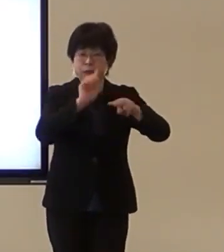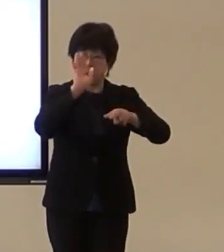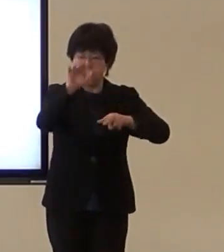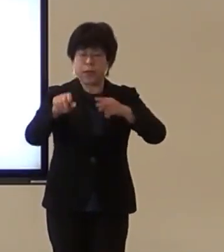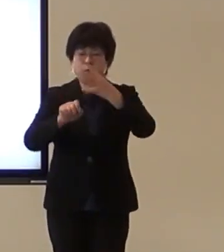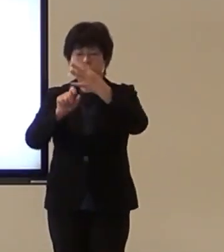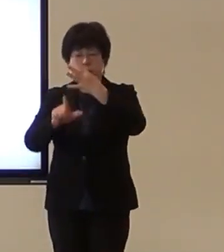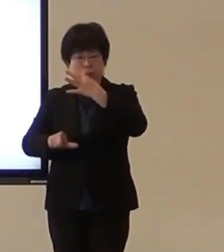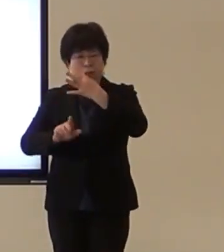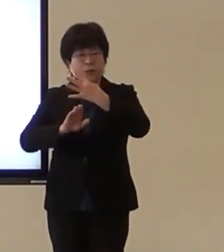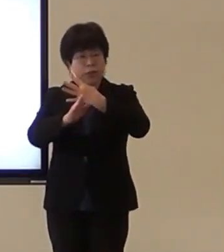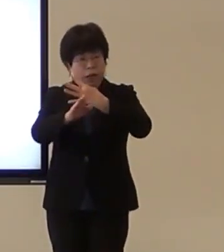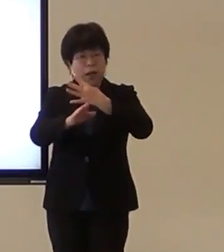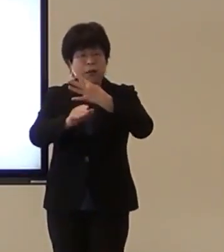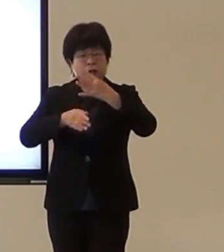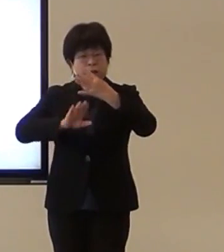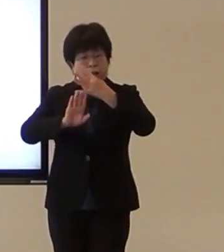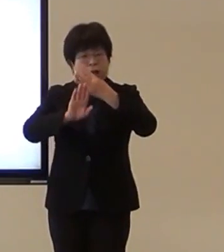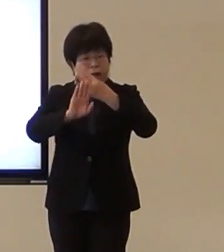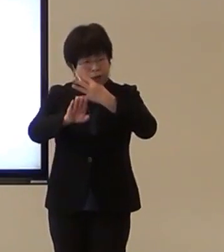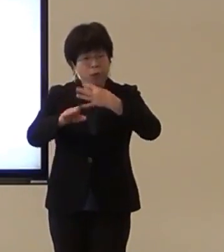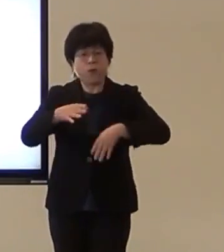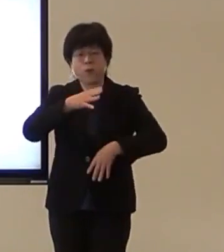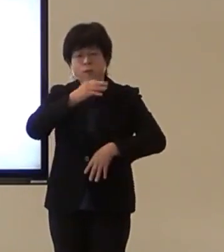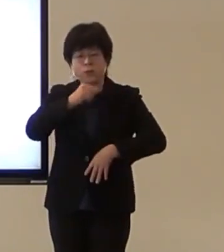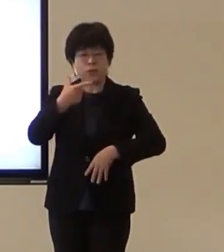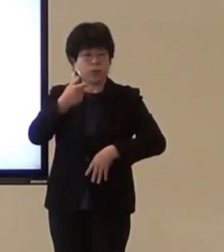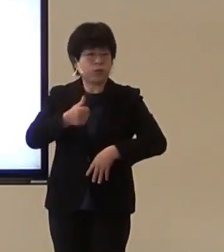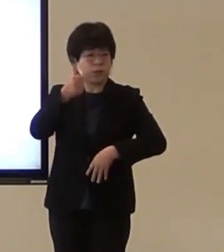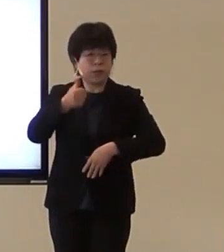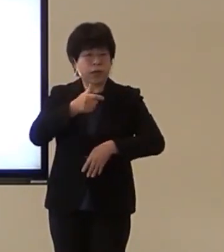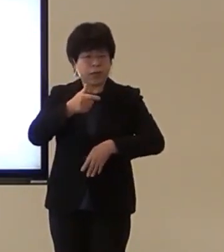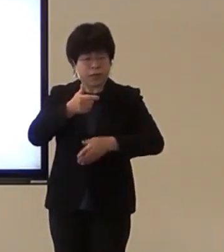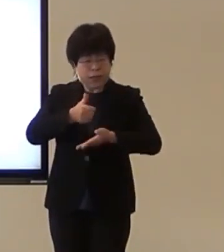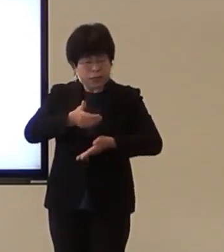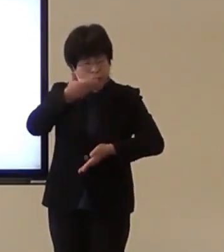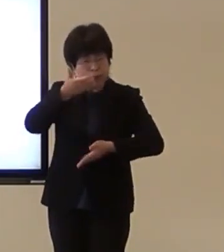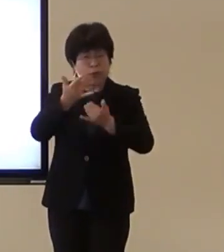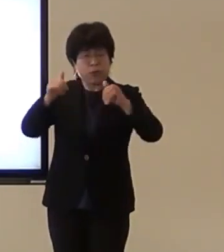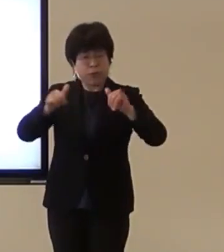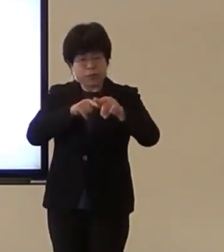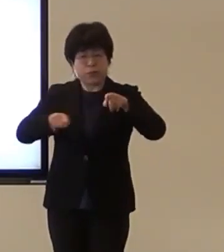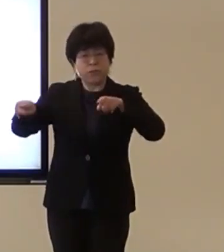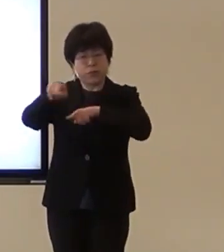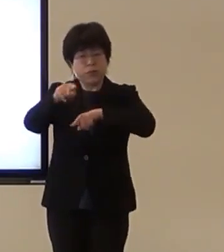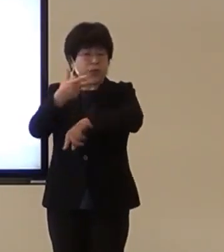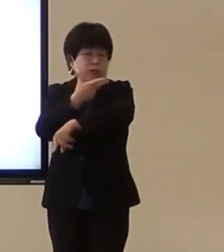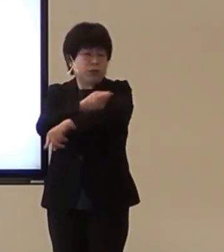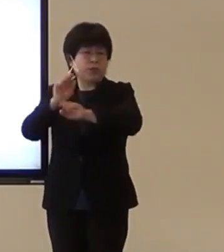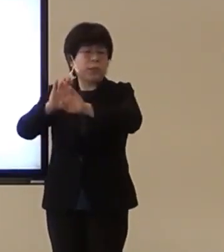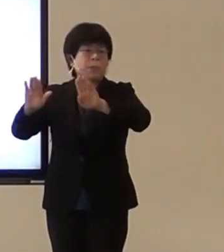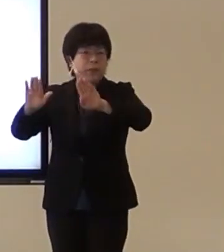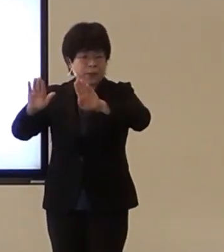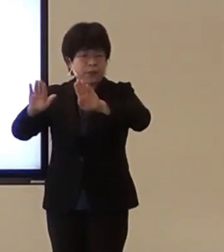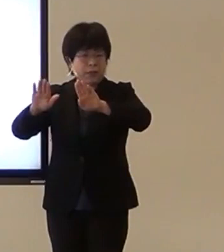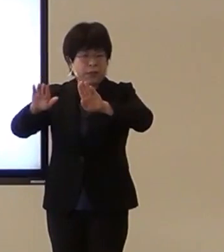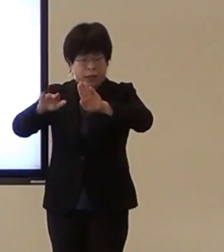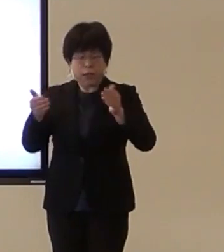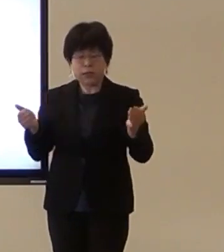高齢者への優先接種に対応してまいりたいと考えております。なおこうした業務を具体化していくため、